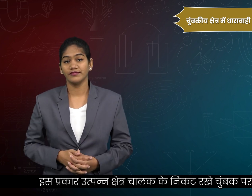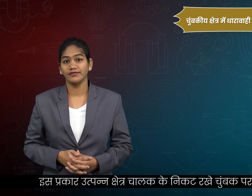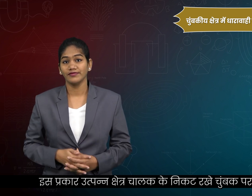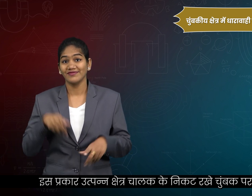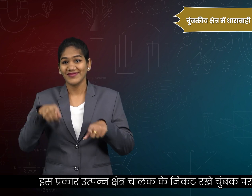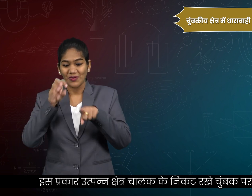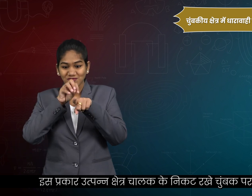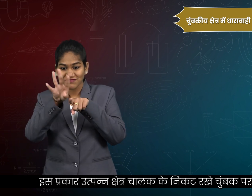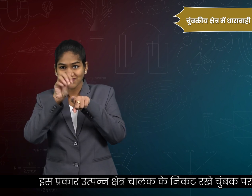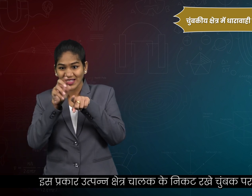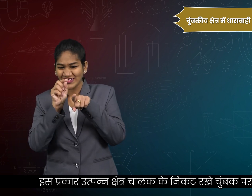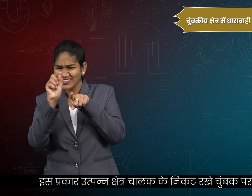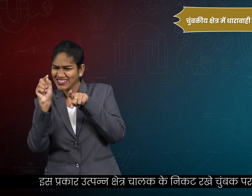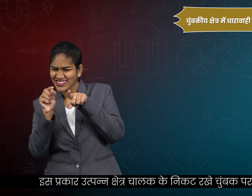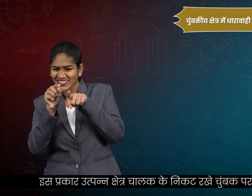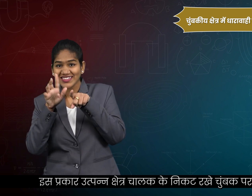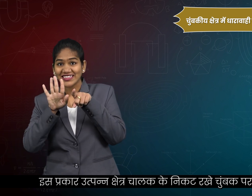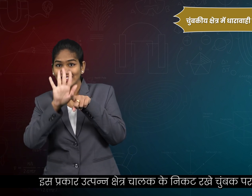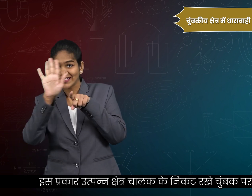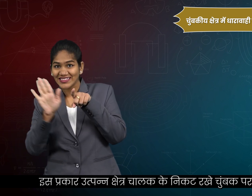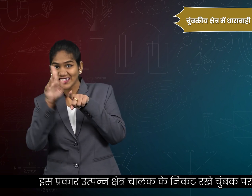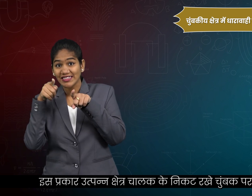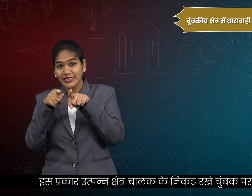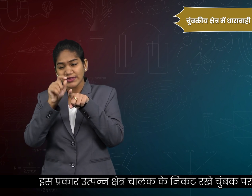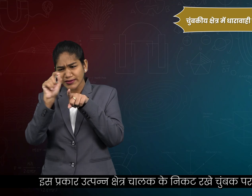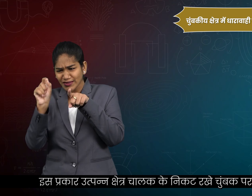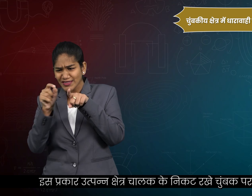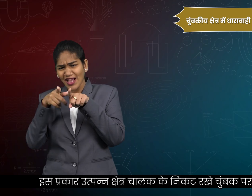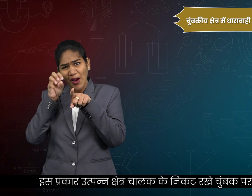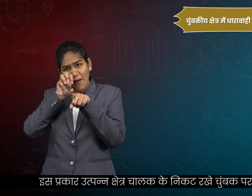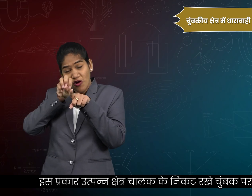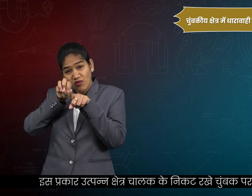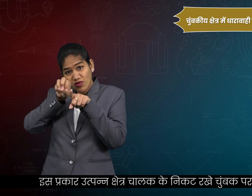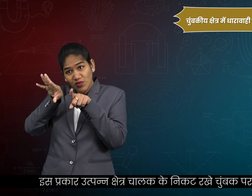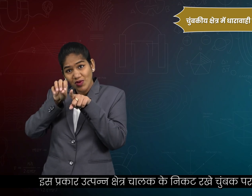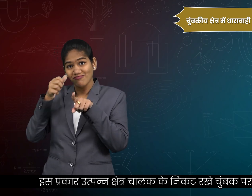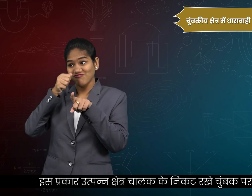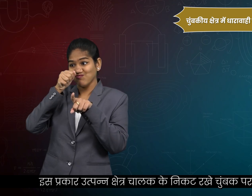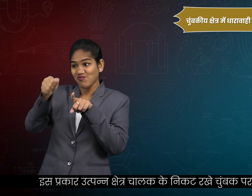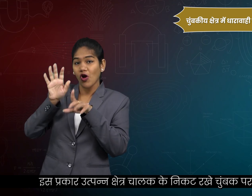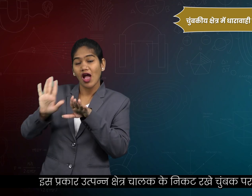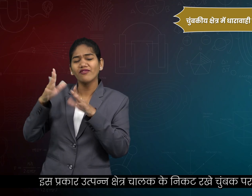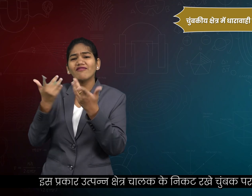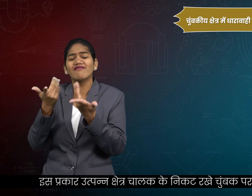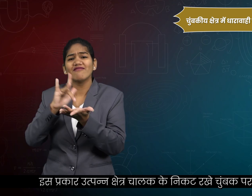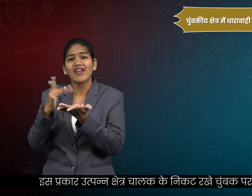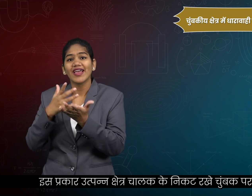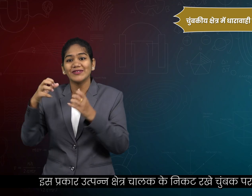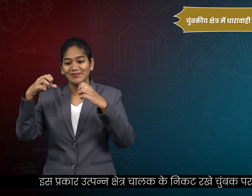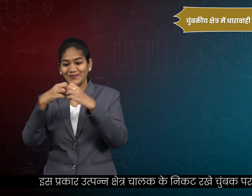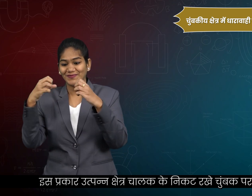इस प्रकार उत्पन्न क्षेत्र चालक के निकट रखे चुंबक पर बल लगाता है।